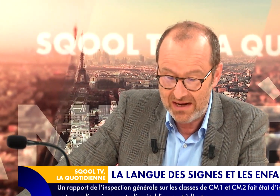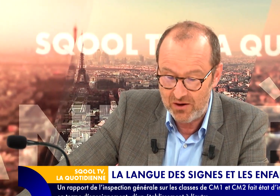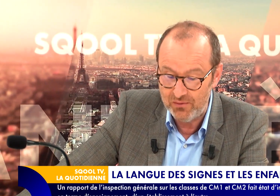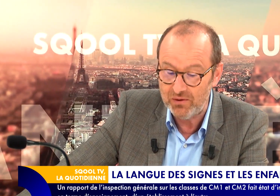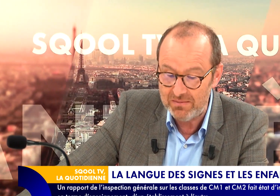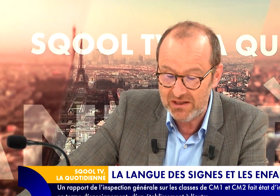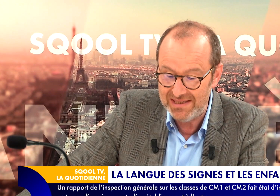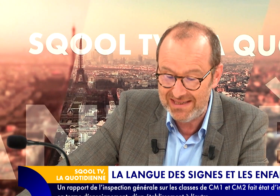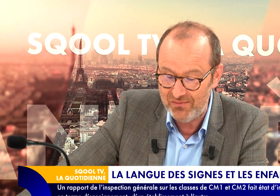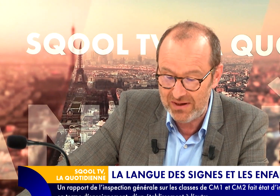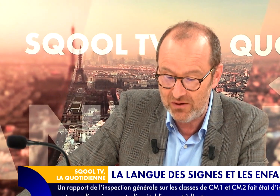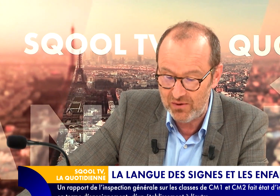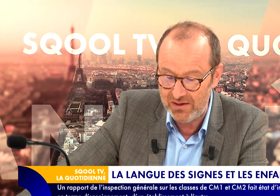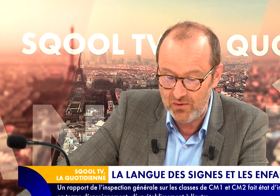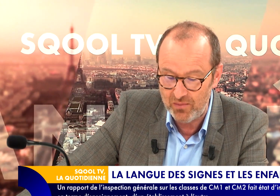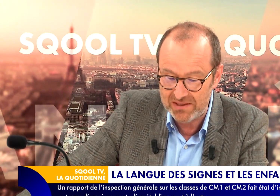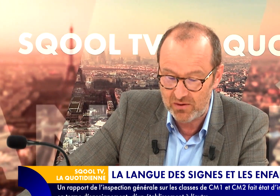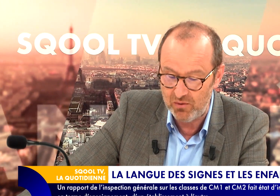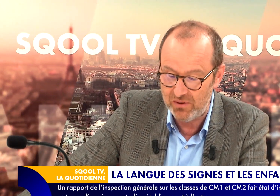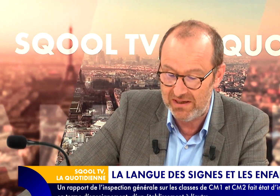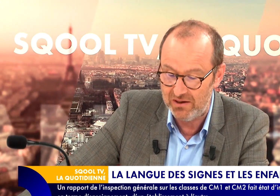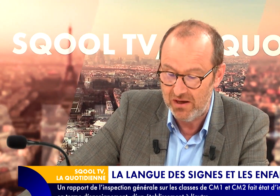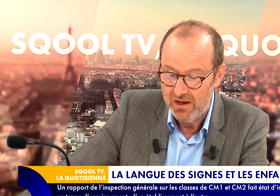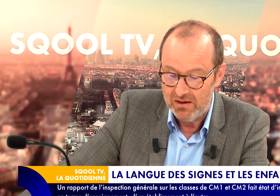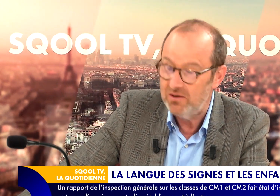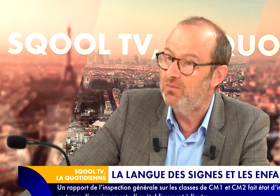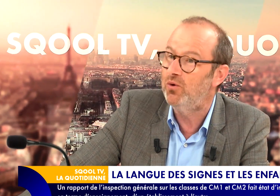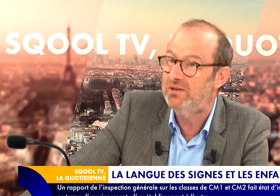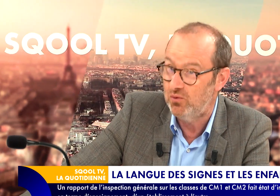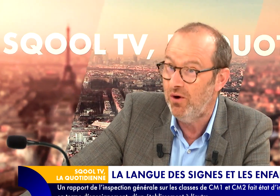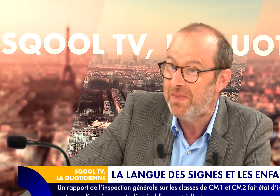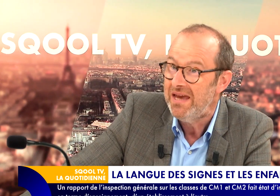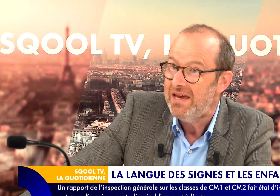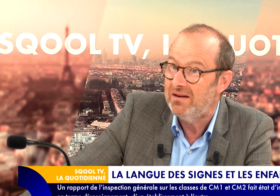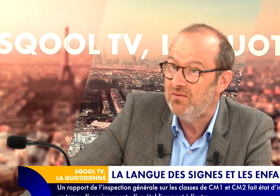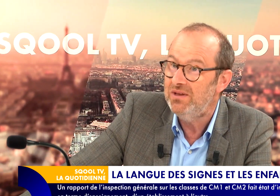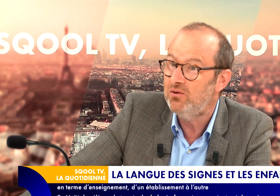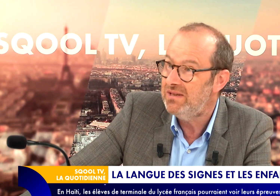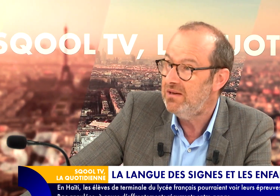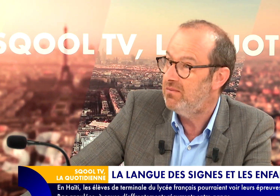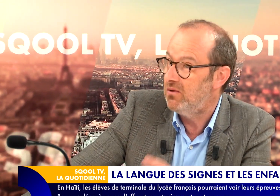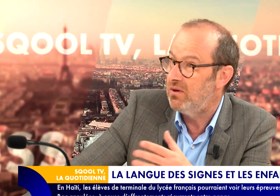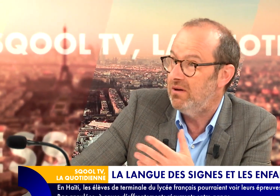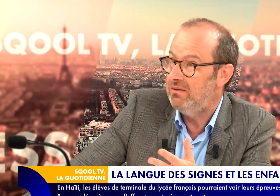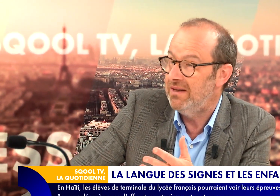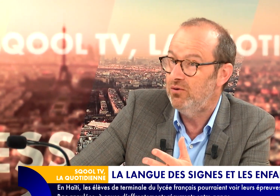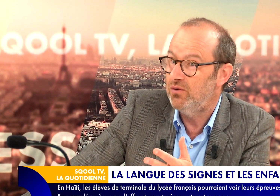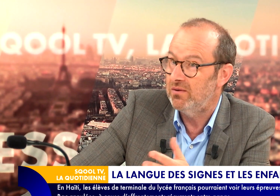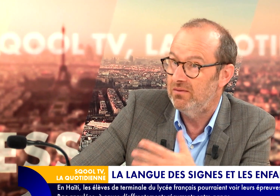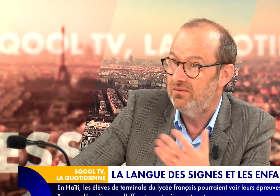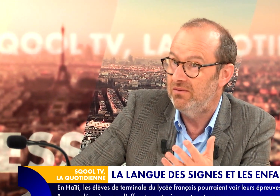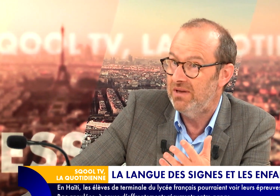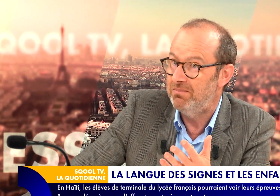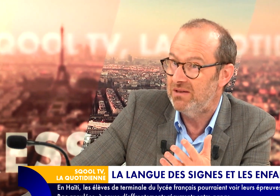nationale. Votre démarche, disiez-vous, elle ne vaut pas seulement pour les sourds. Vous dites aussi, donc, l'un et l'autre, vous n'êtes pas